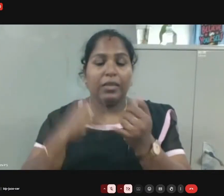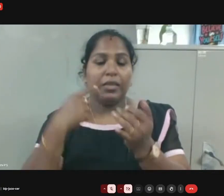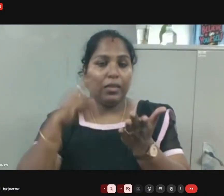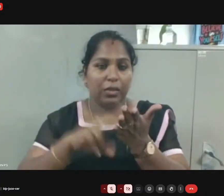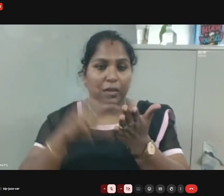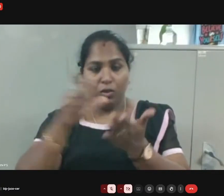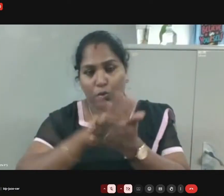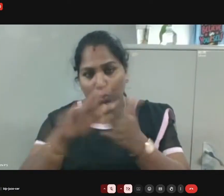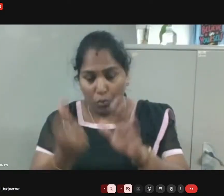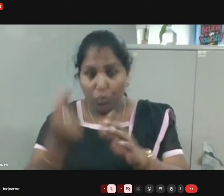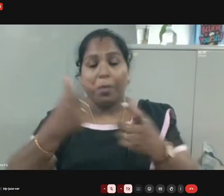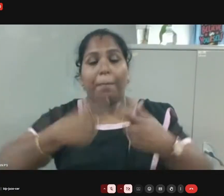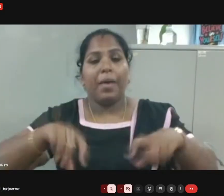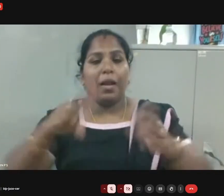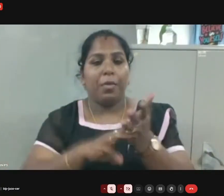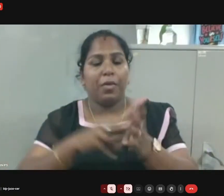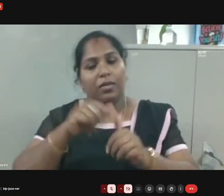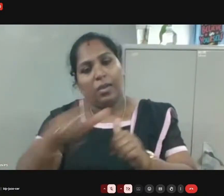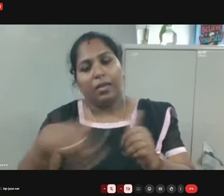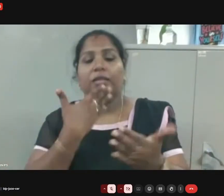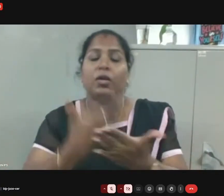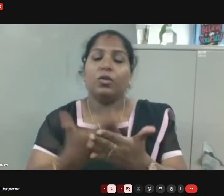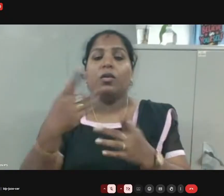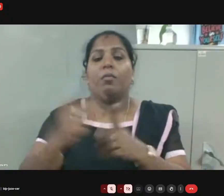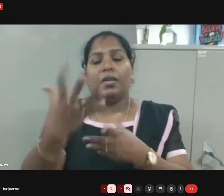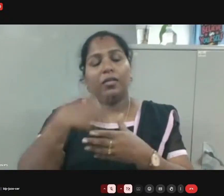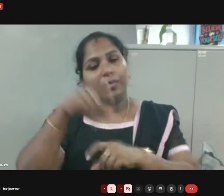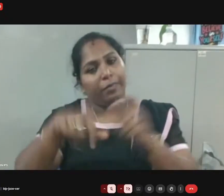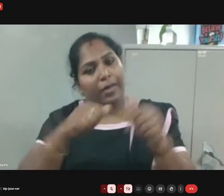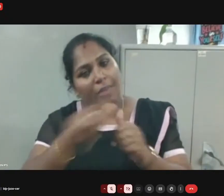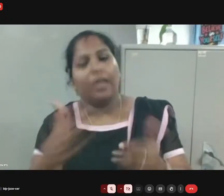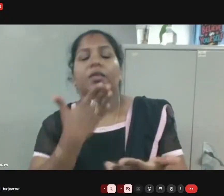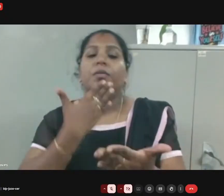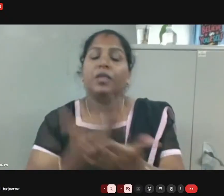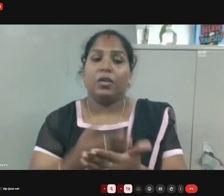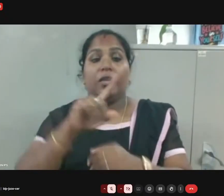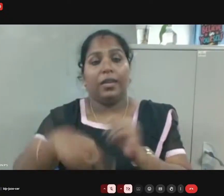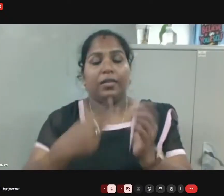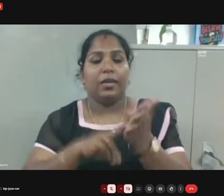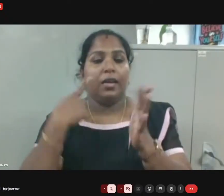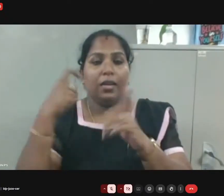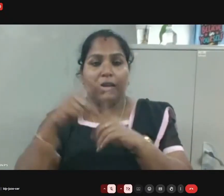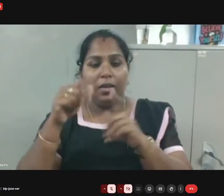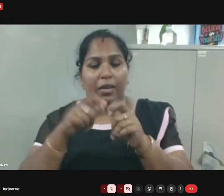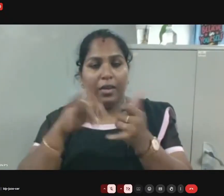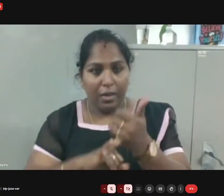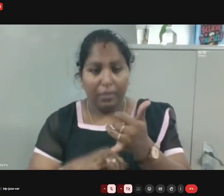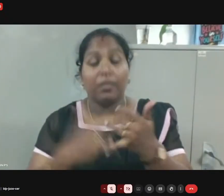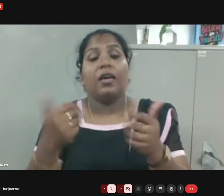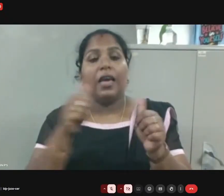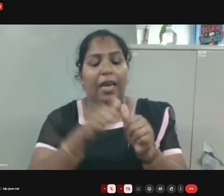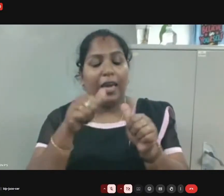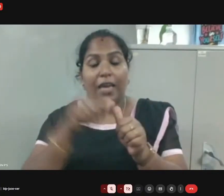പാനൽ മെമ്പേഴ്സിനും നന്ദി അറിയിക്കുന്നു. ഈ സെഷനിൽ പങ്കെടുത്ത എല്ലാവർക്കും നന്ദി അറിയിക്കുന്നു. അടുത്ത നിഡാസ് സെഷൻ ഓഗ്മെന്റേറ്റീവ് ആൻഡ്